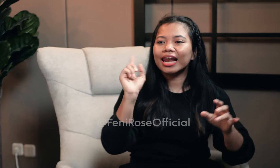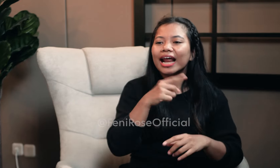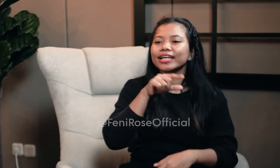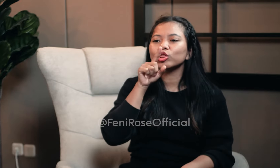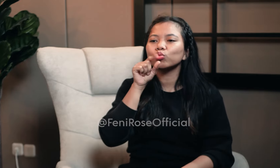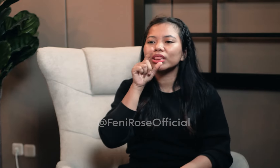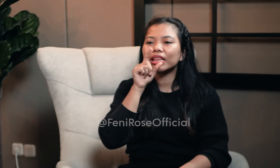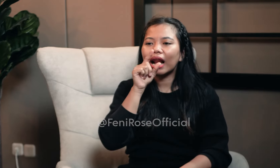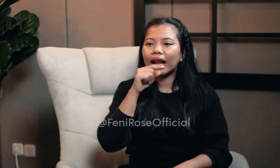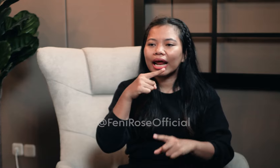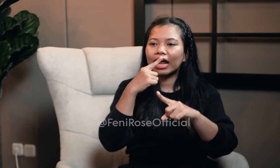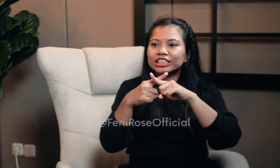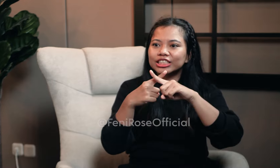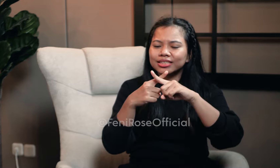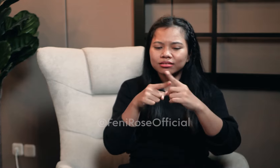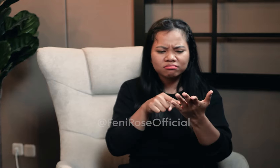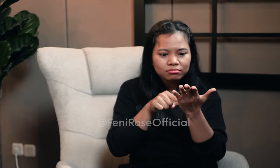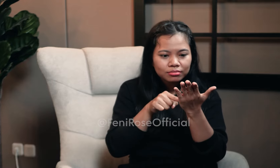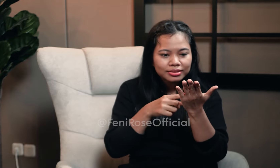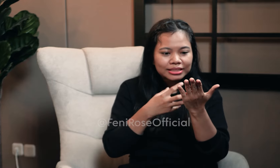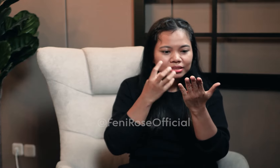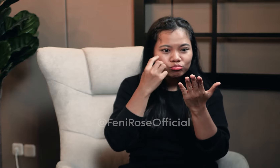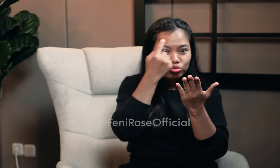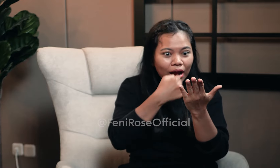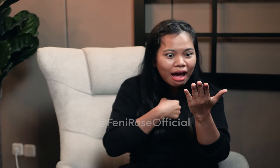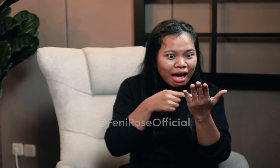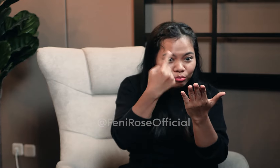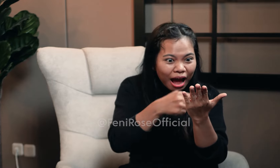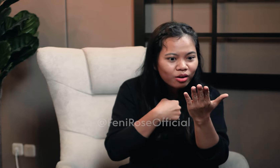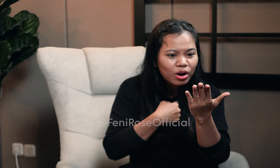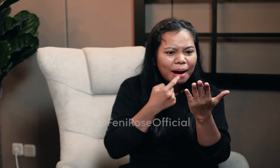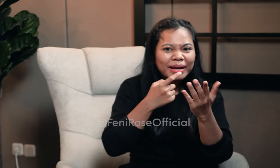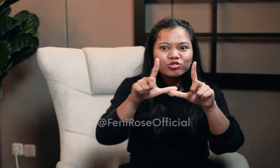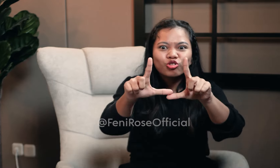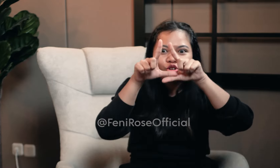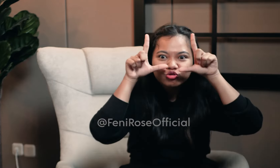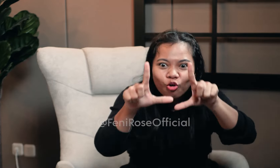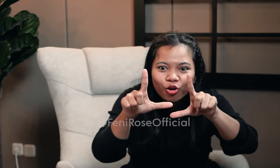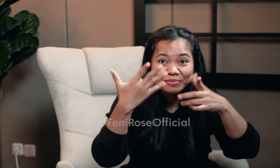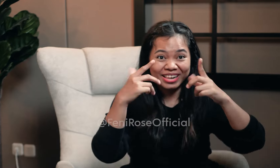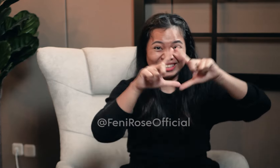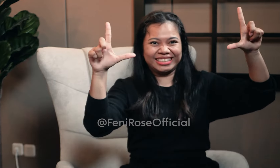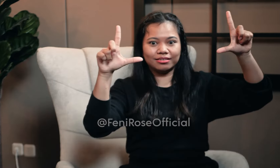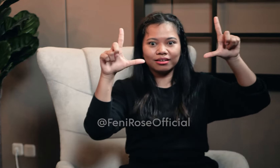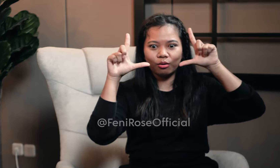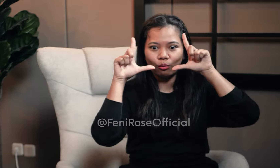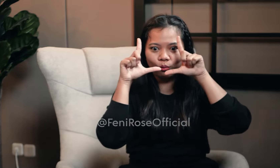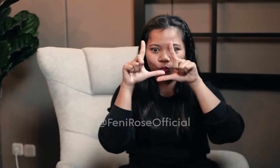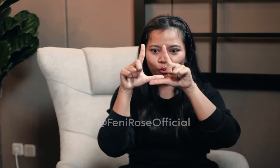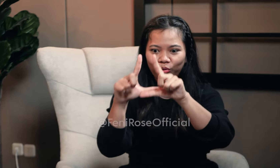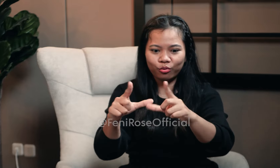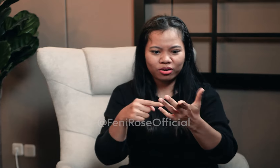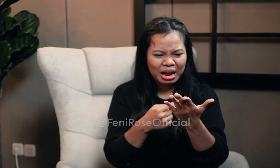yang banyak DM ke saya ngirim pesan termasuk di X akun media sosial saya tuh banyak banget yang nge-zoom in saya